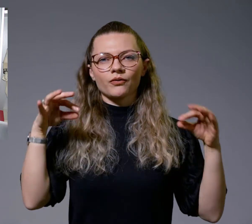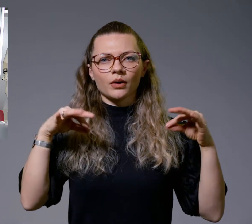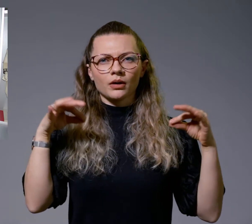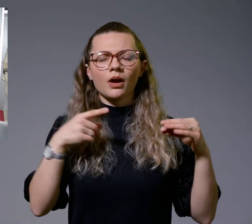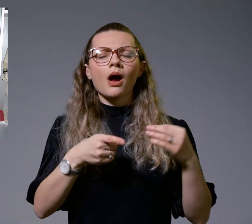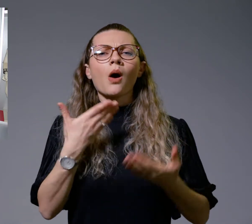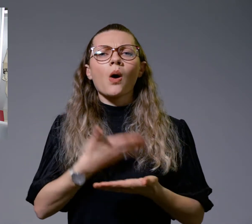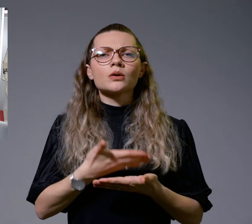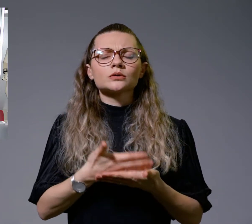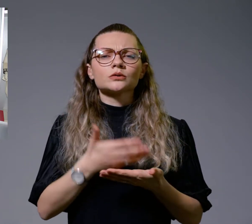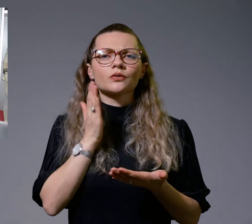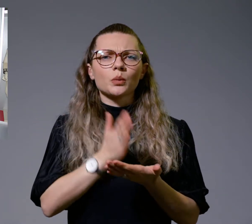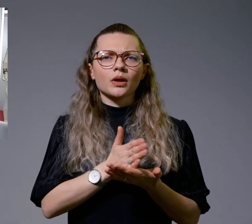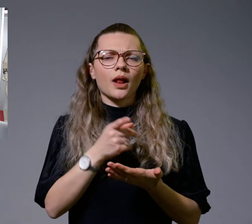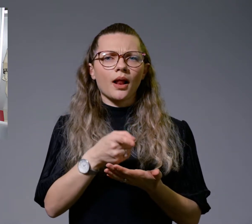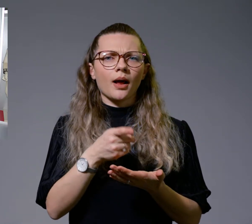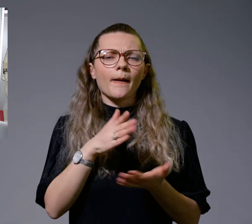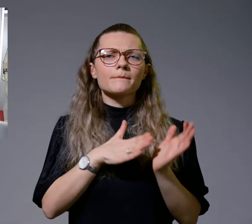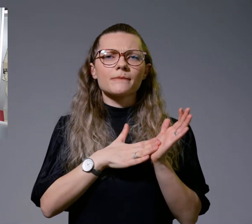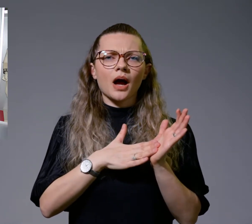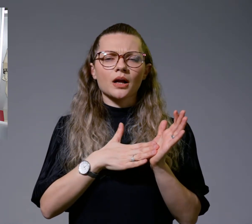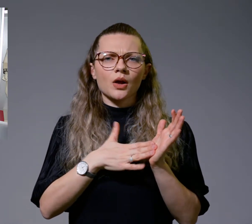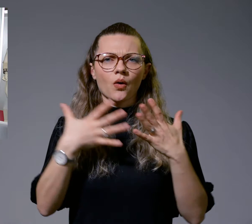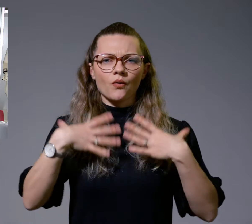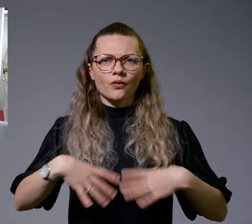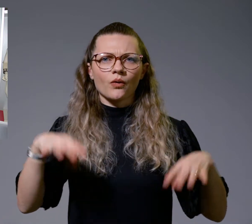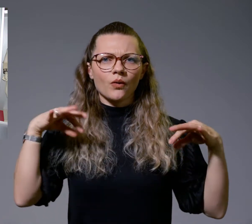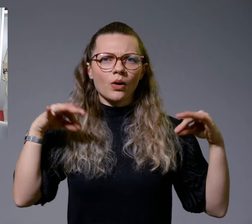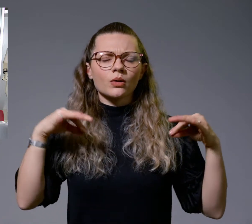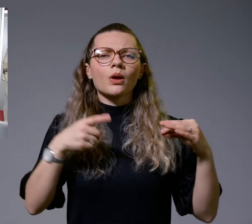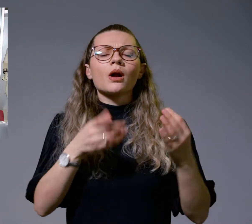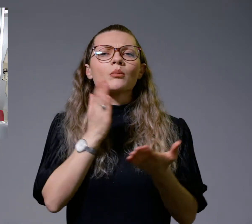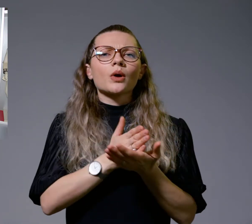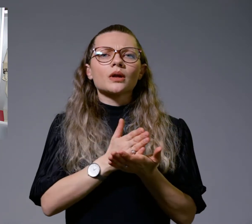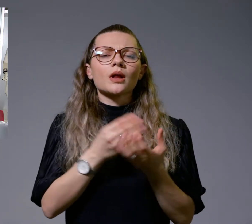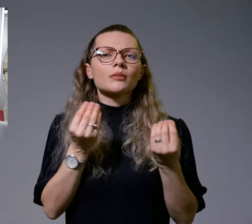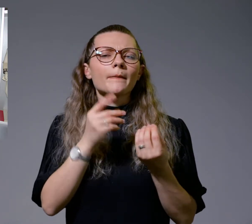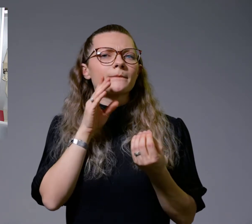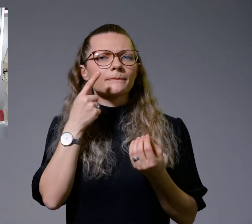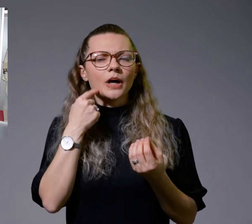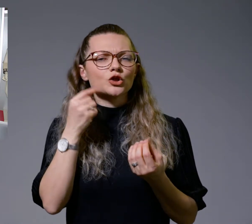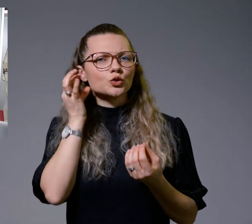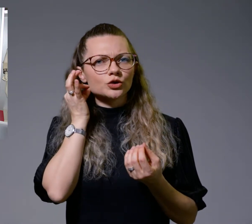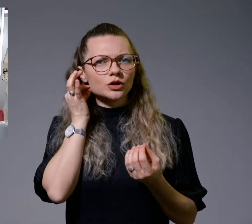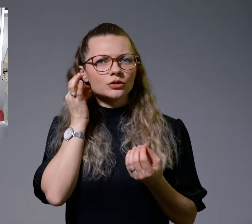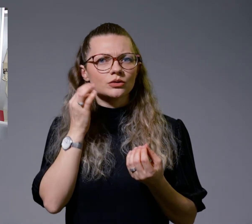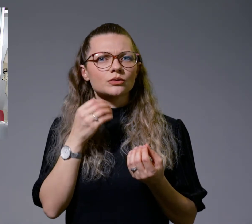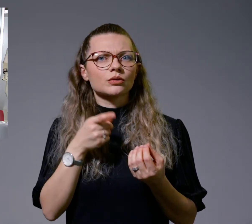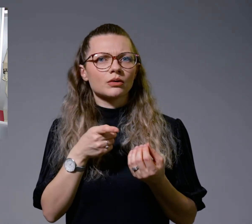Основната поделба на Мариовската носија е поделбата според полот, односно машка